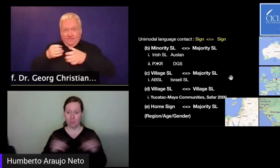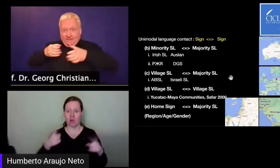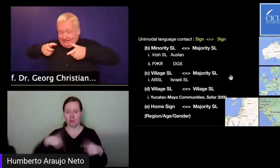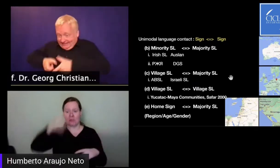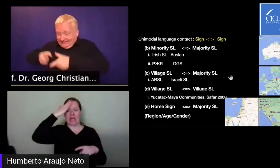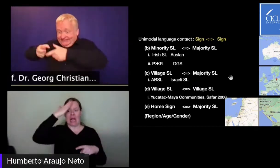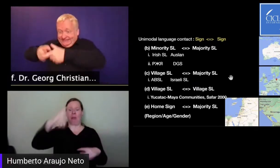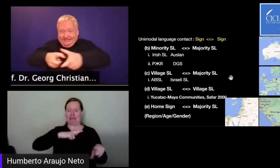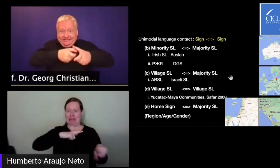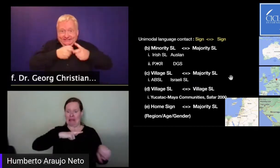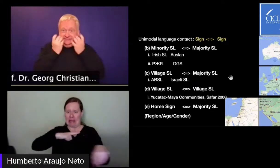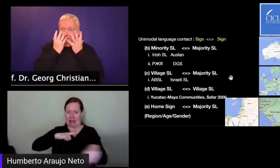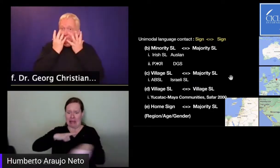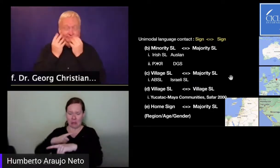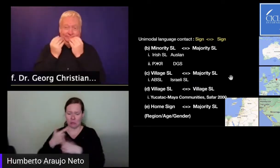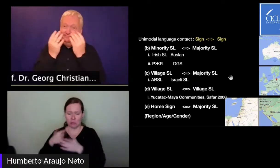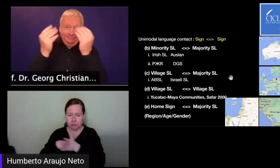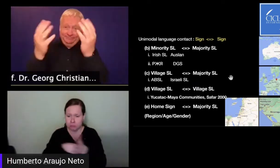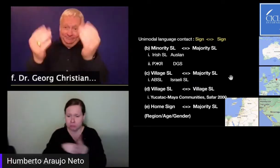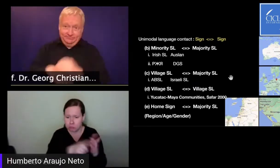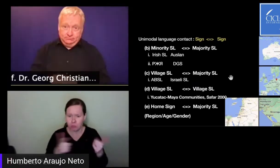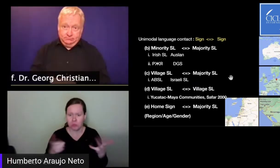essa pluralidade, toda essa